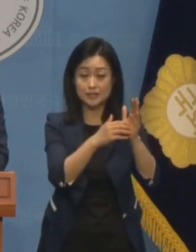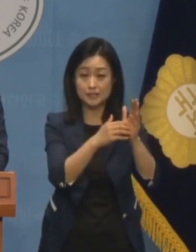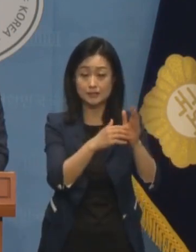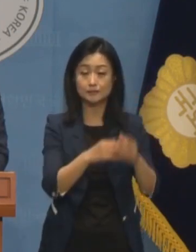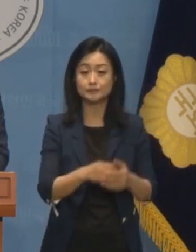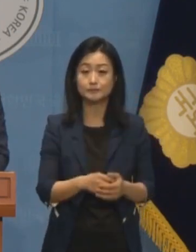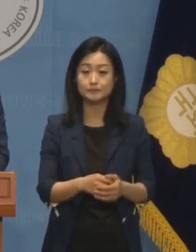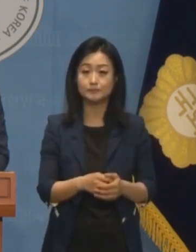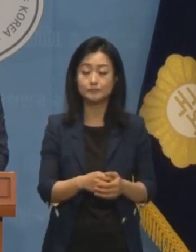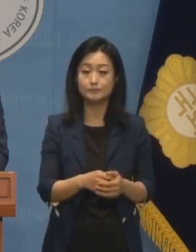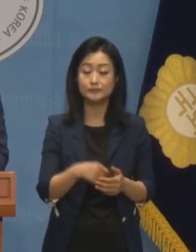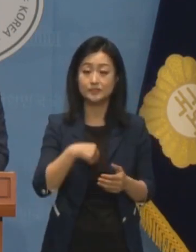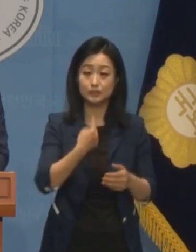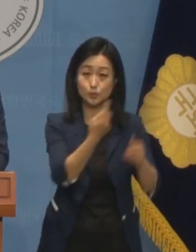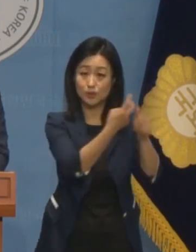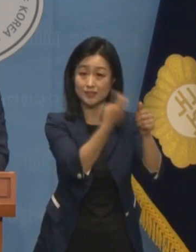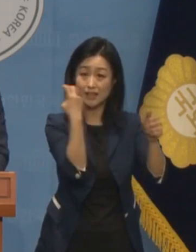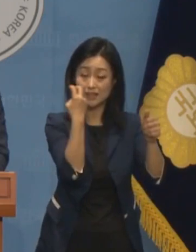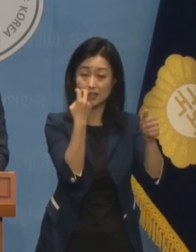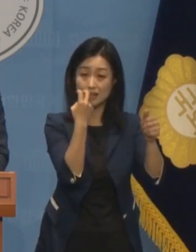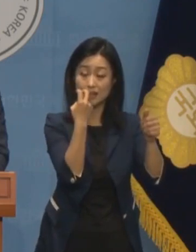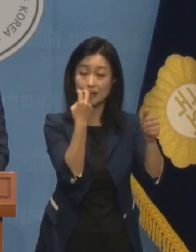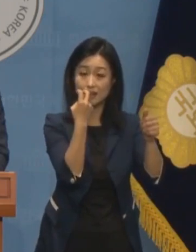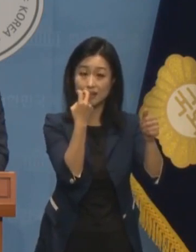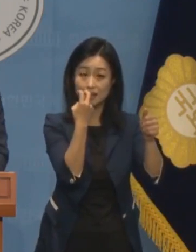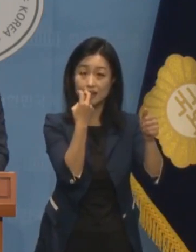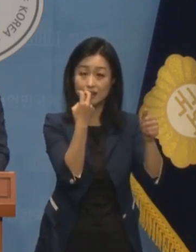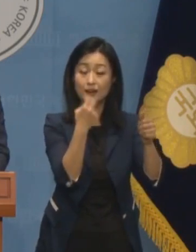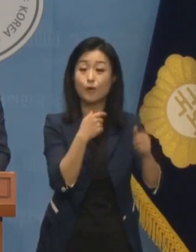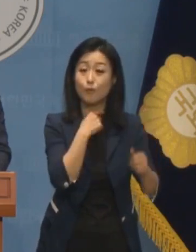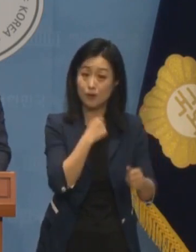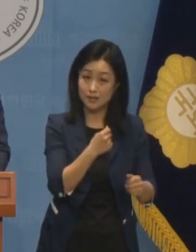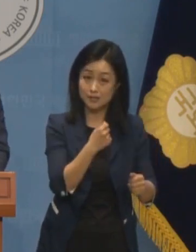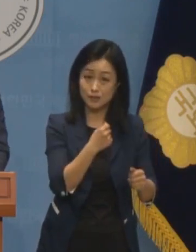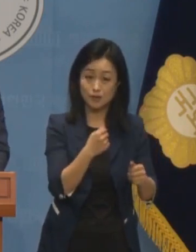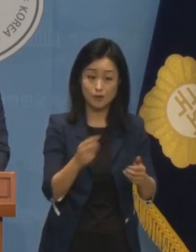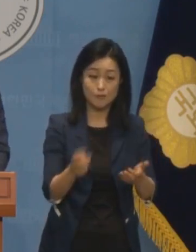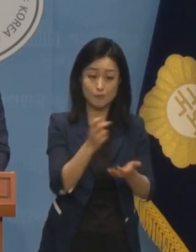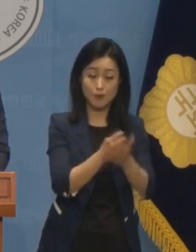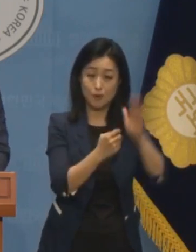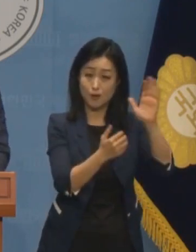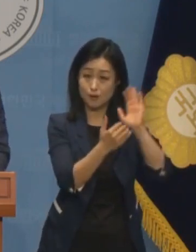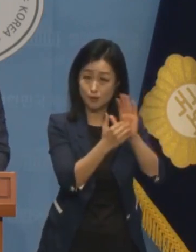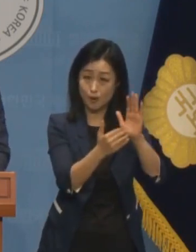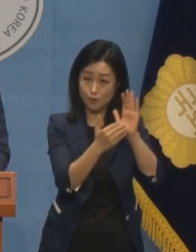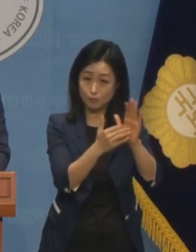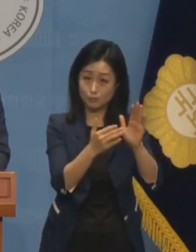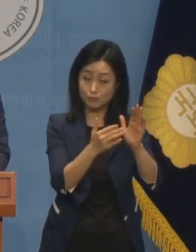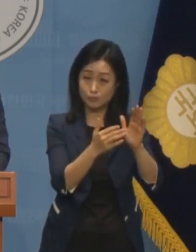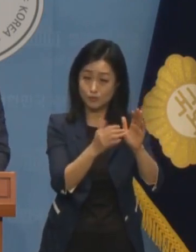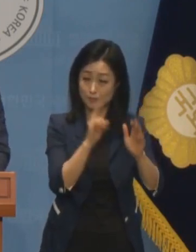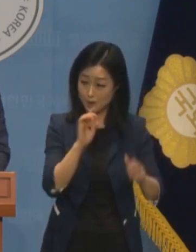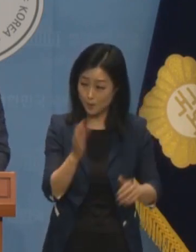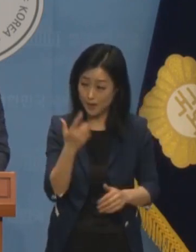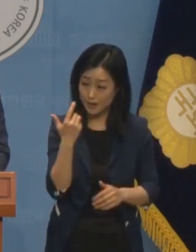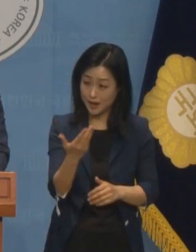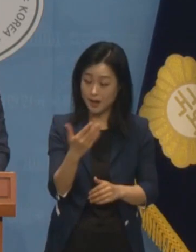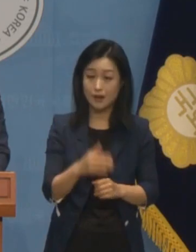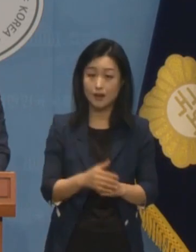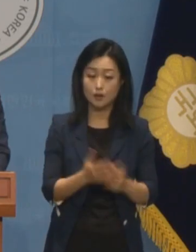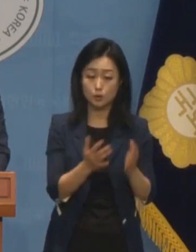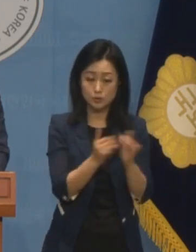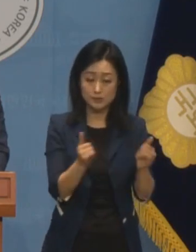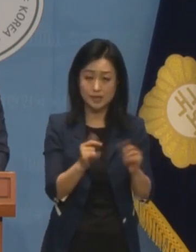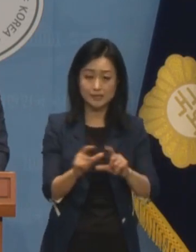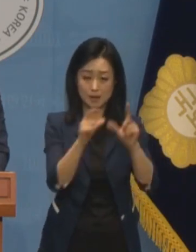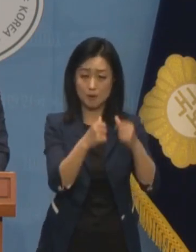위해 일부러 거부권을 남발해왔다는 말입니까? 노동자들의 삶을 파괴하는 손배폭탄을